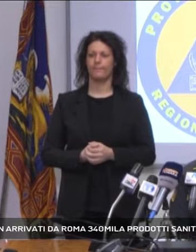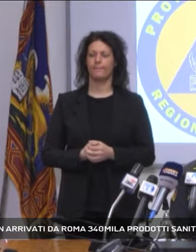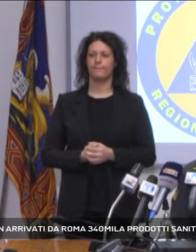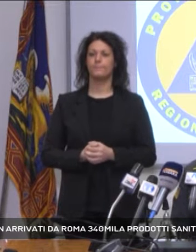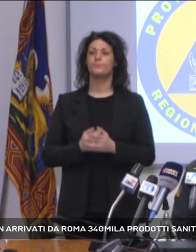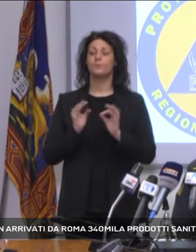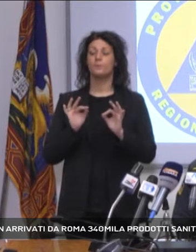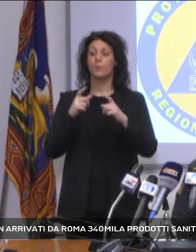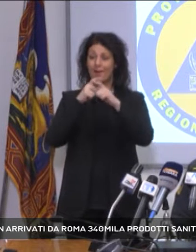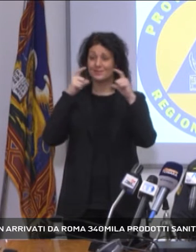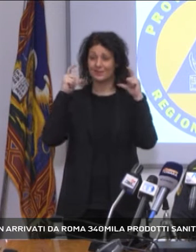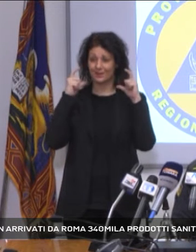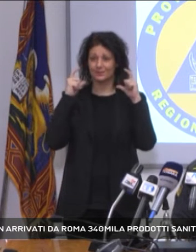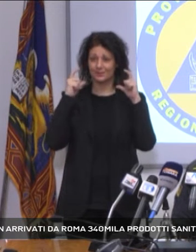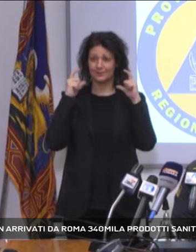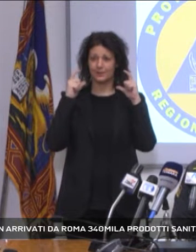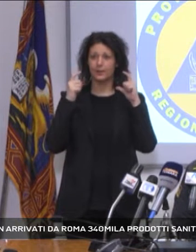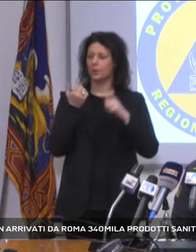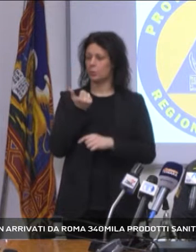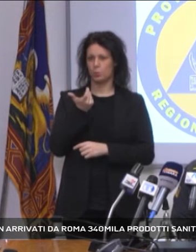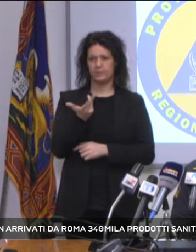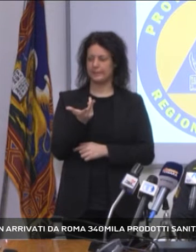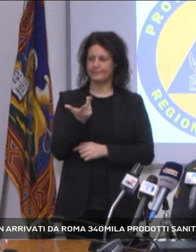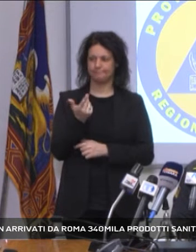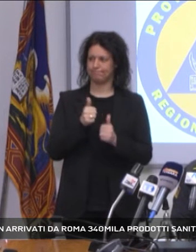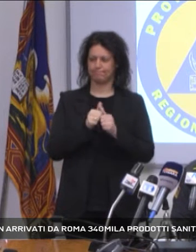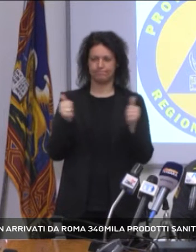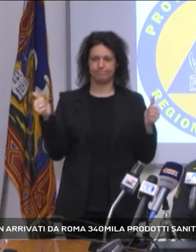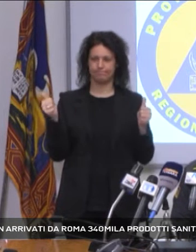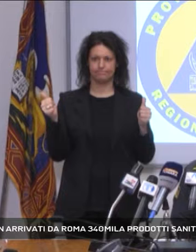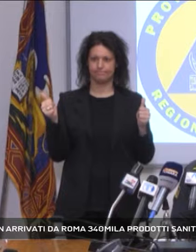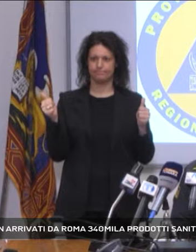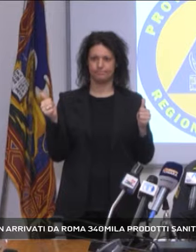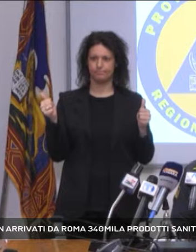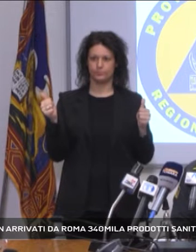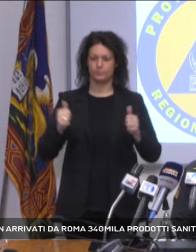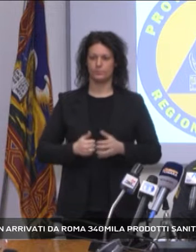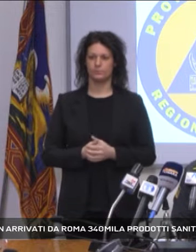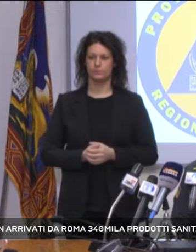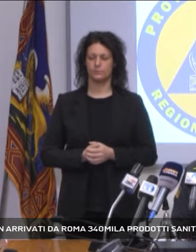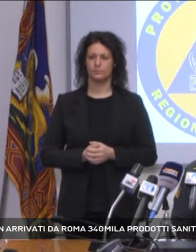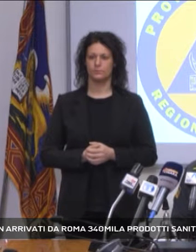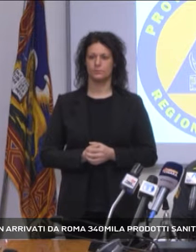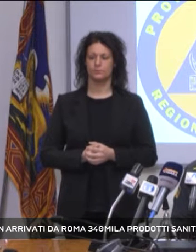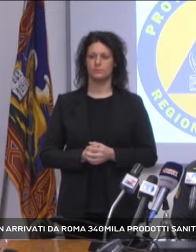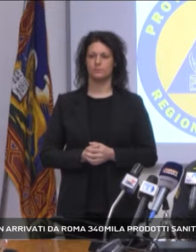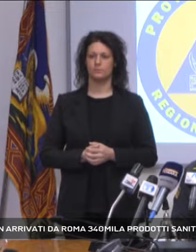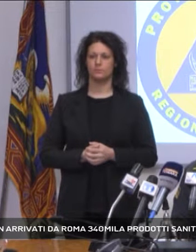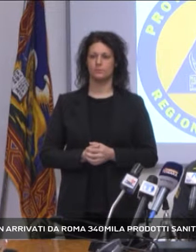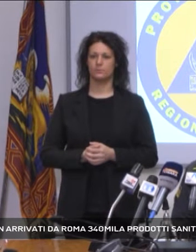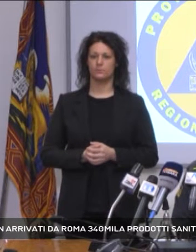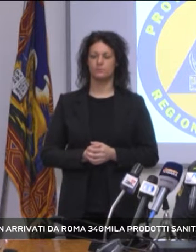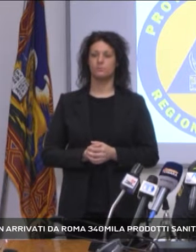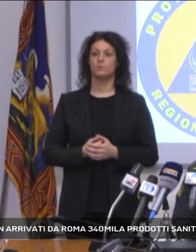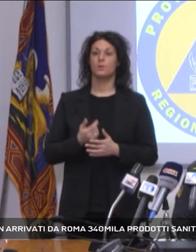la regione veneto fa i conti confrontando i materiali sanitari ricevuti dalla protezione civile con quelli dichiarati nel sito salute.gov.it